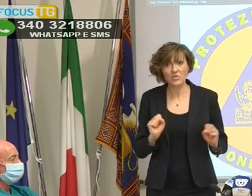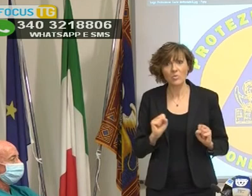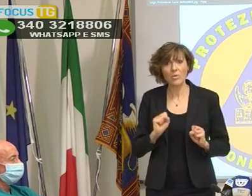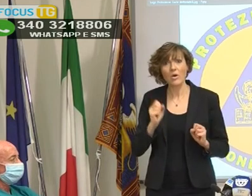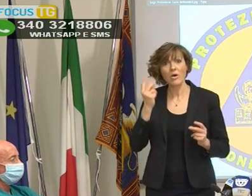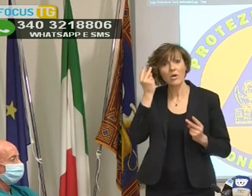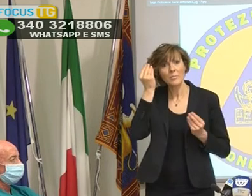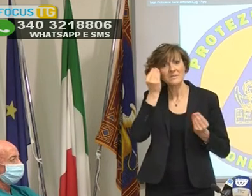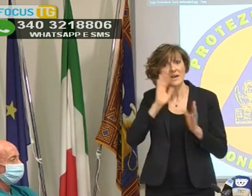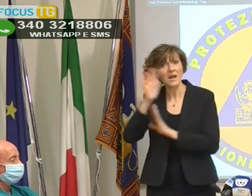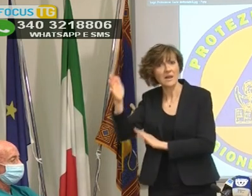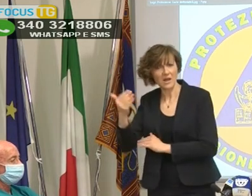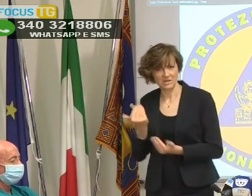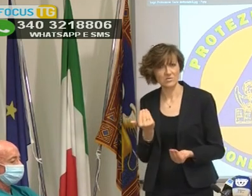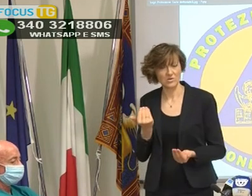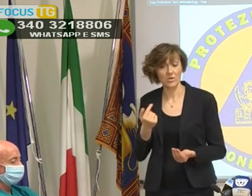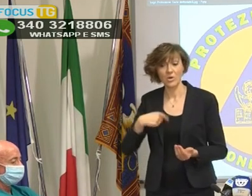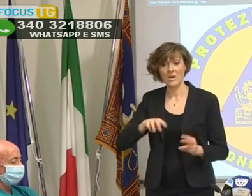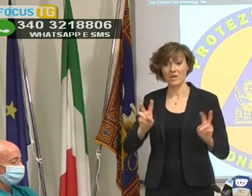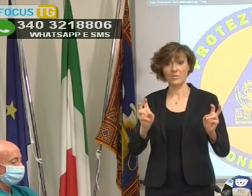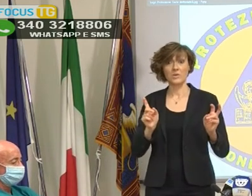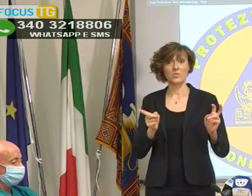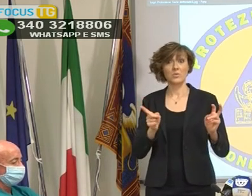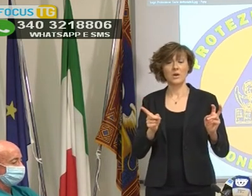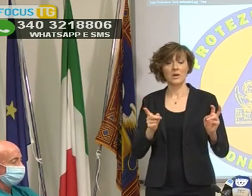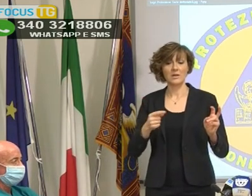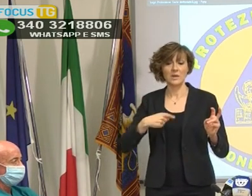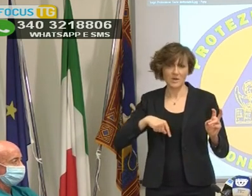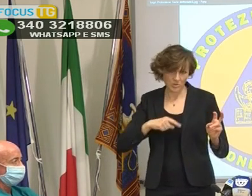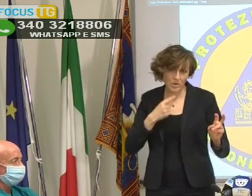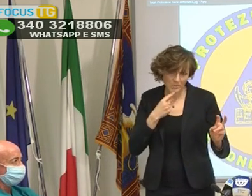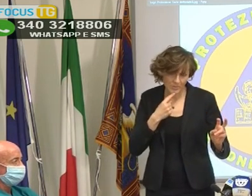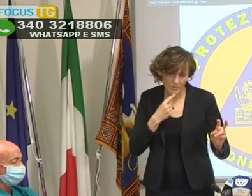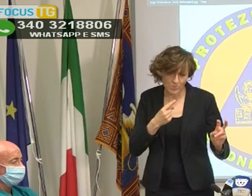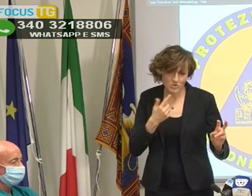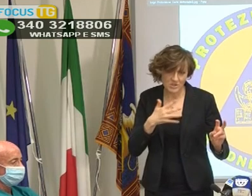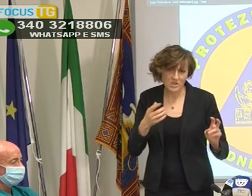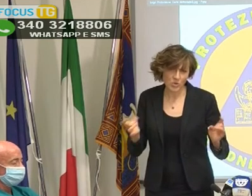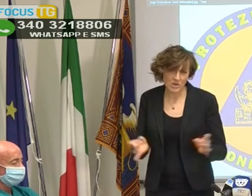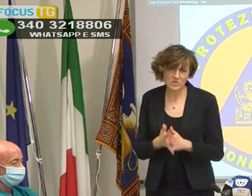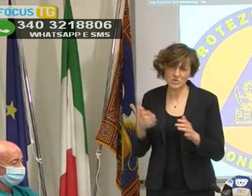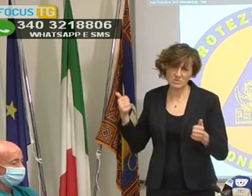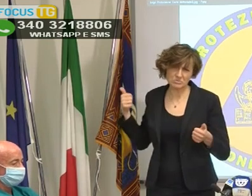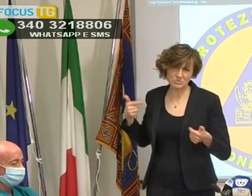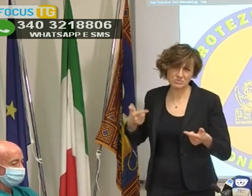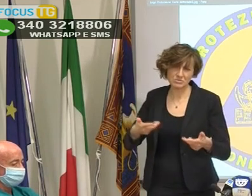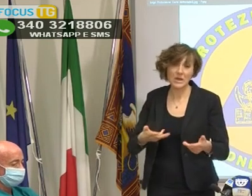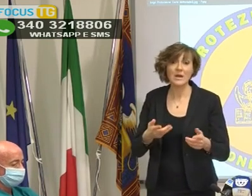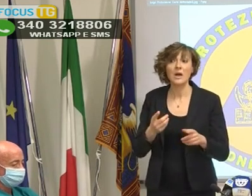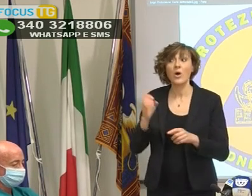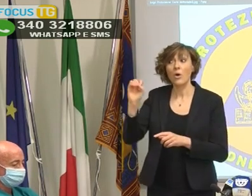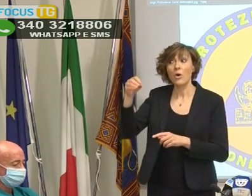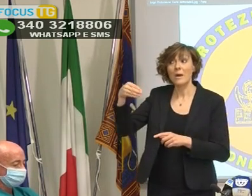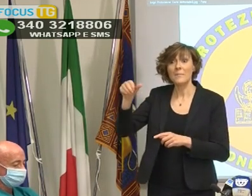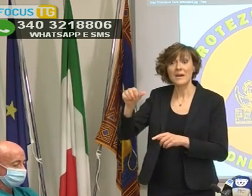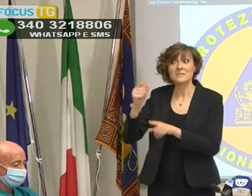Allora, qual è il tema? Noi abbiamo, e vi ricordate che io in tempi non sospetti l'ho detto in più occasioni, bisogna che l'OMS ci